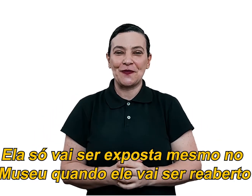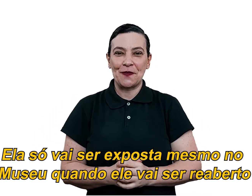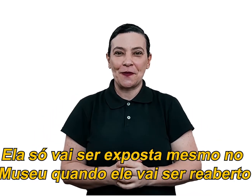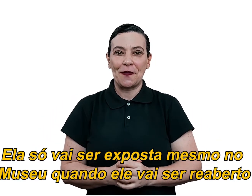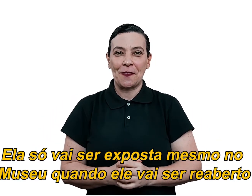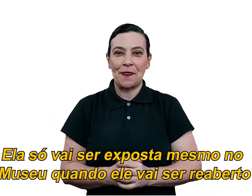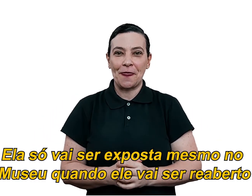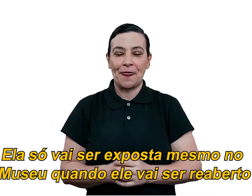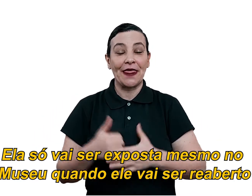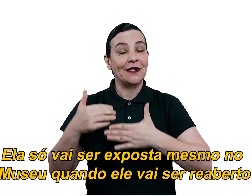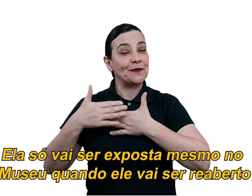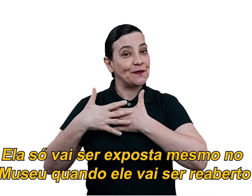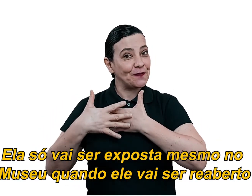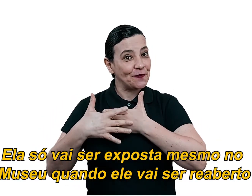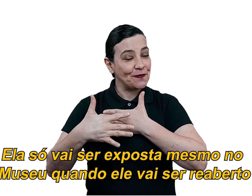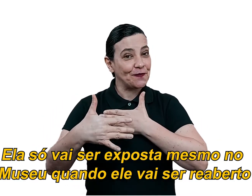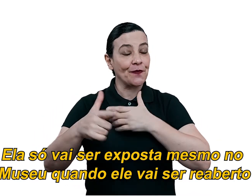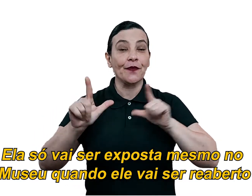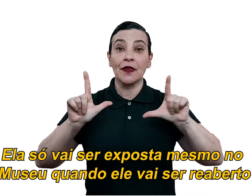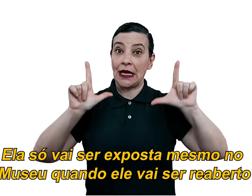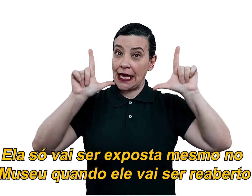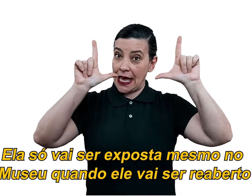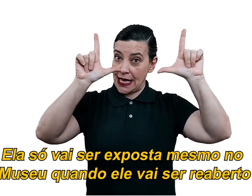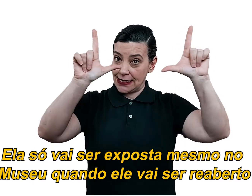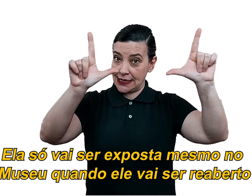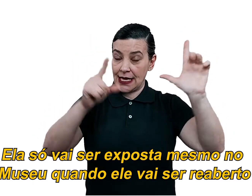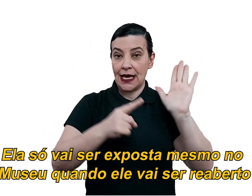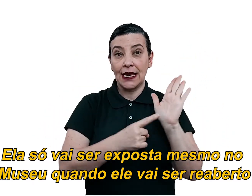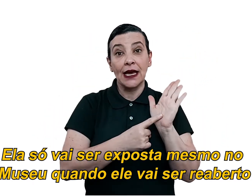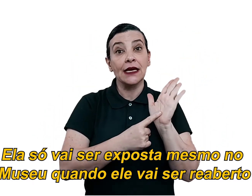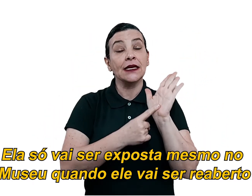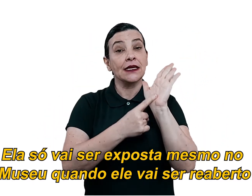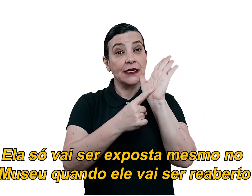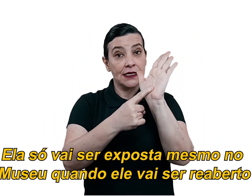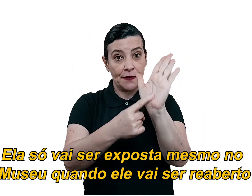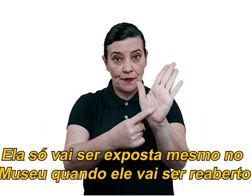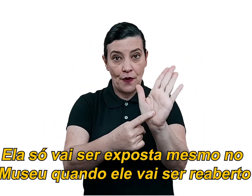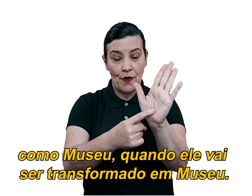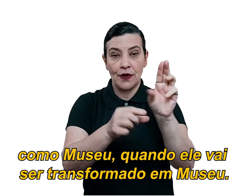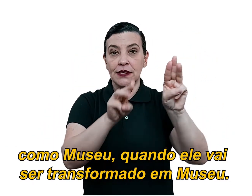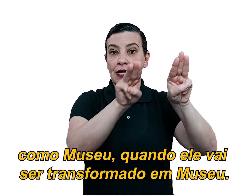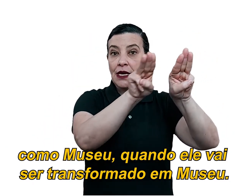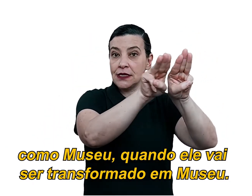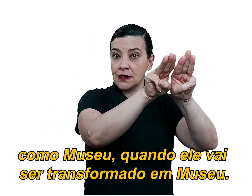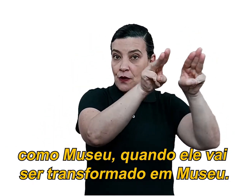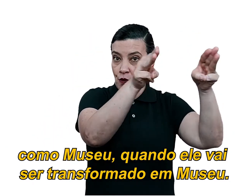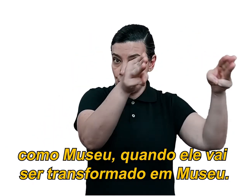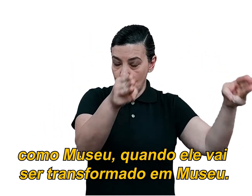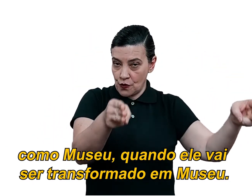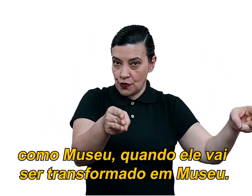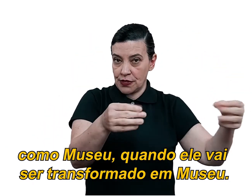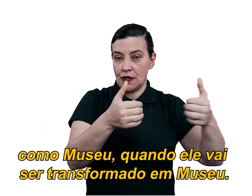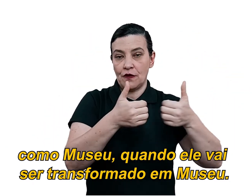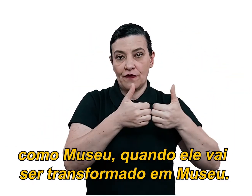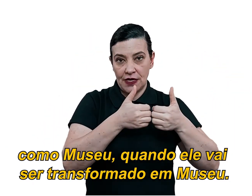só vai ser exposta mesmo no museu quando ele vai ser reaberto como museu, né? Quando ele vai ser